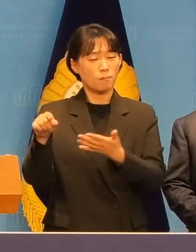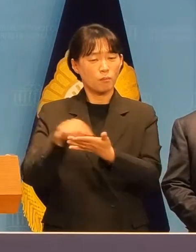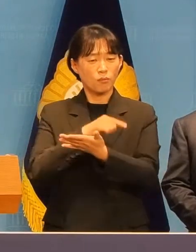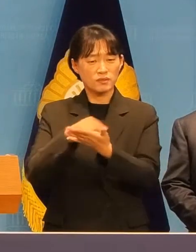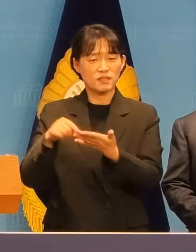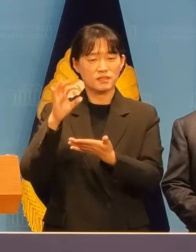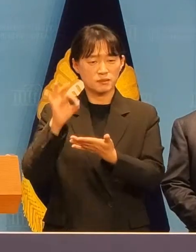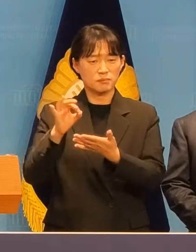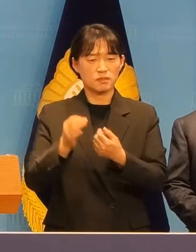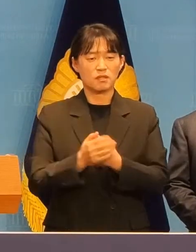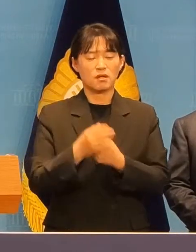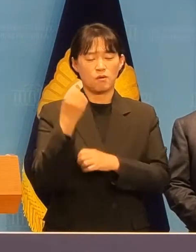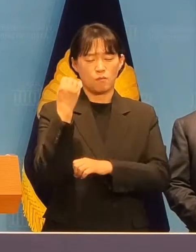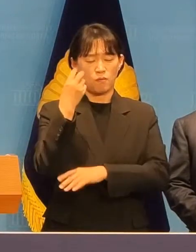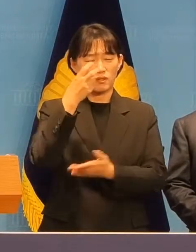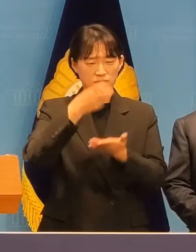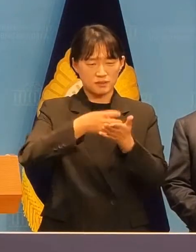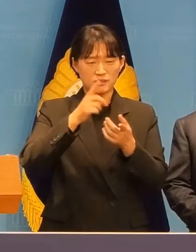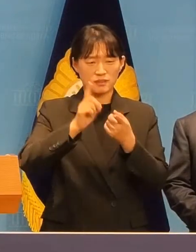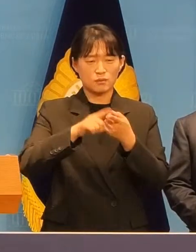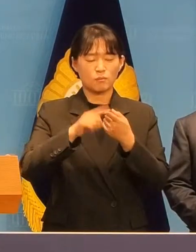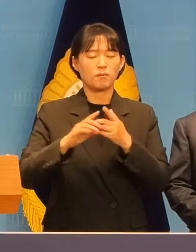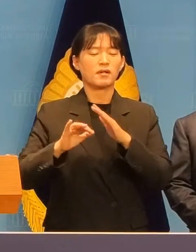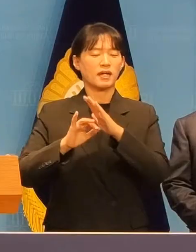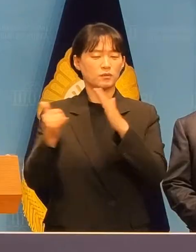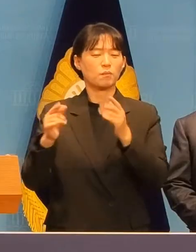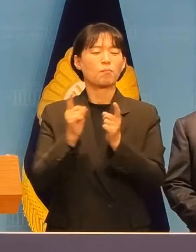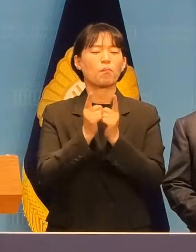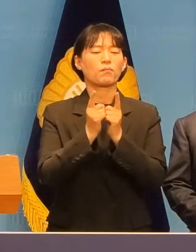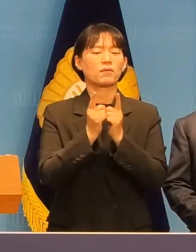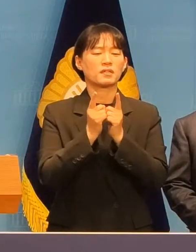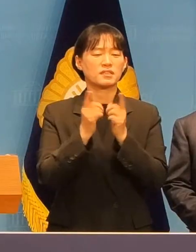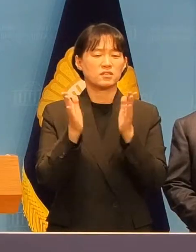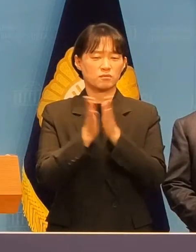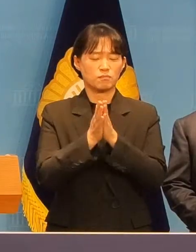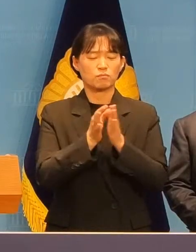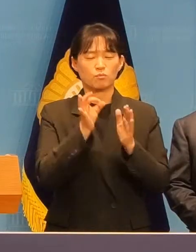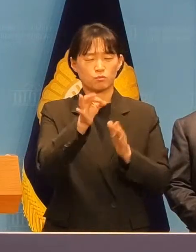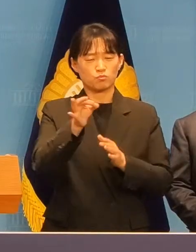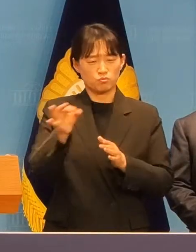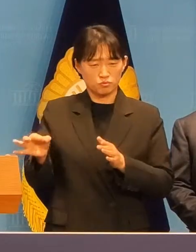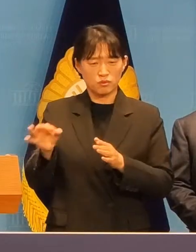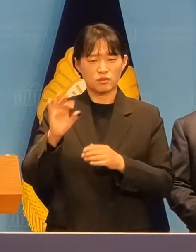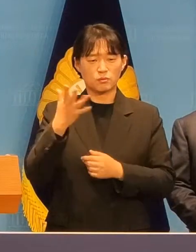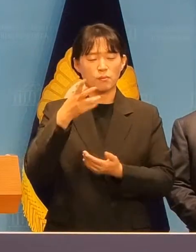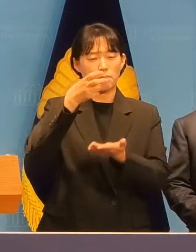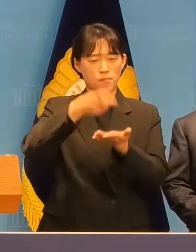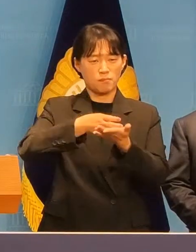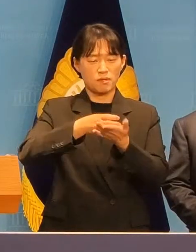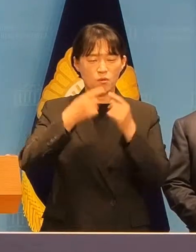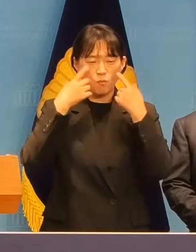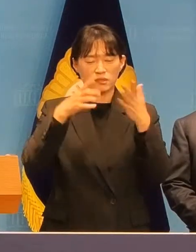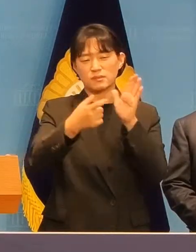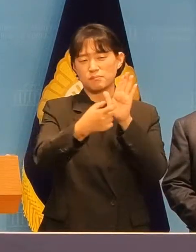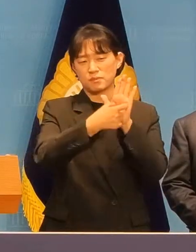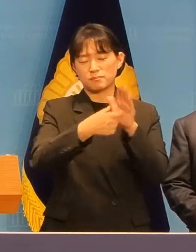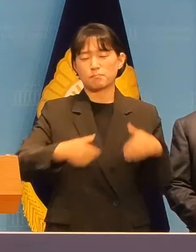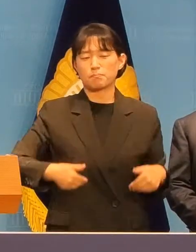배보상금은 원칙적으로 유족 본인에게 직접 지급하도록 법에 명시해야